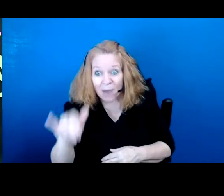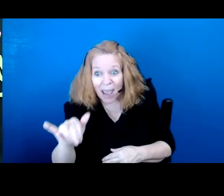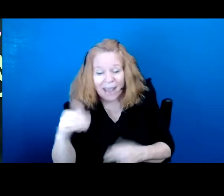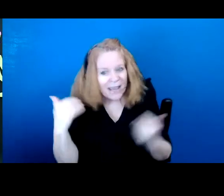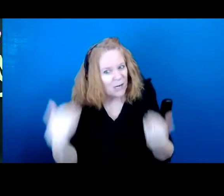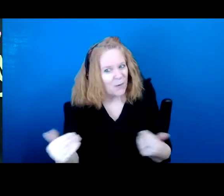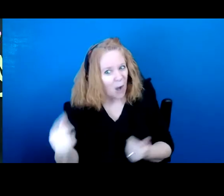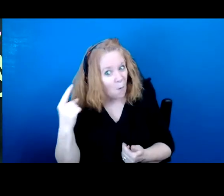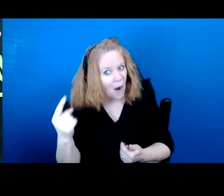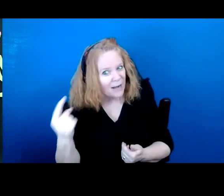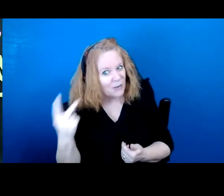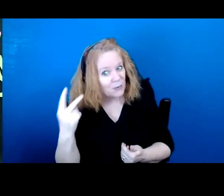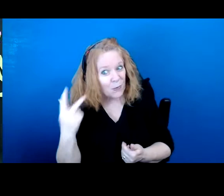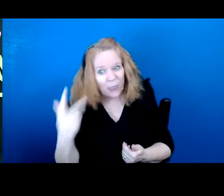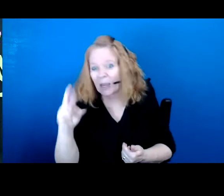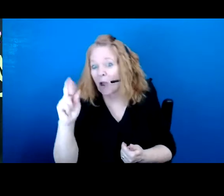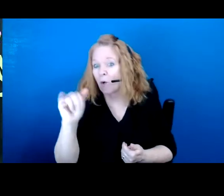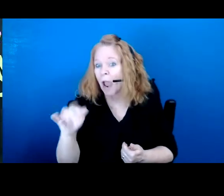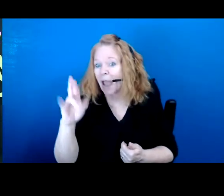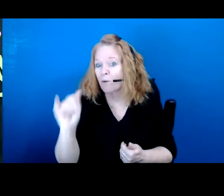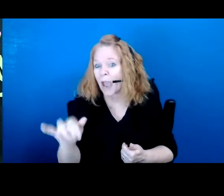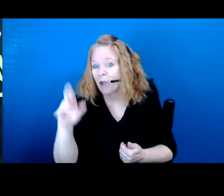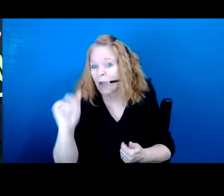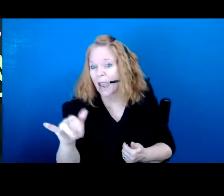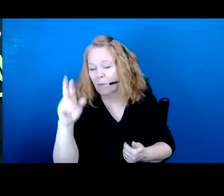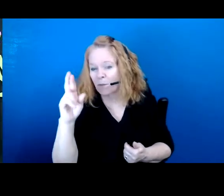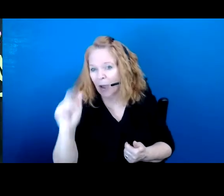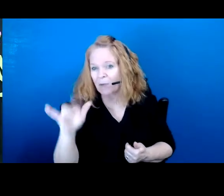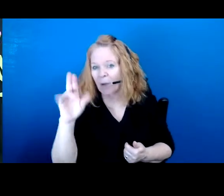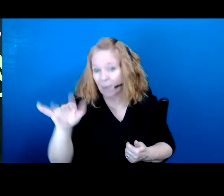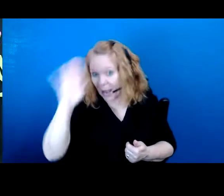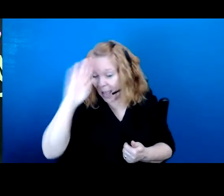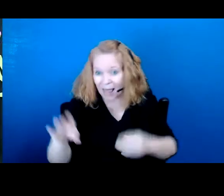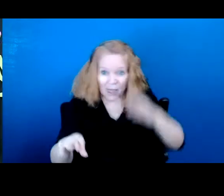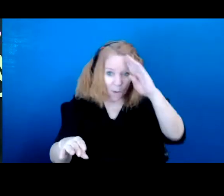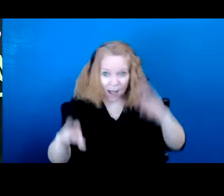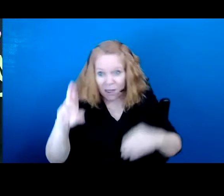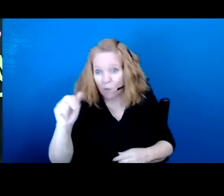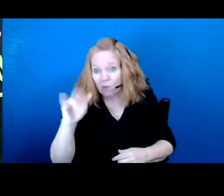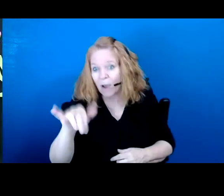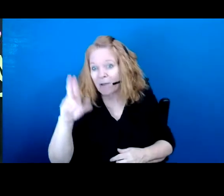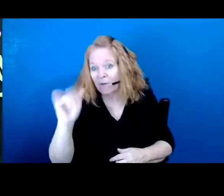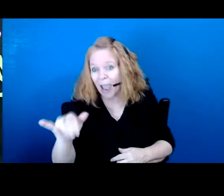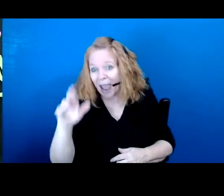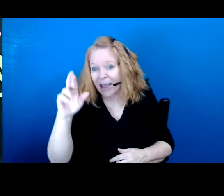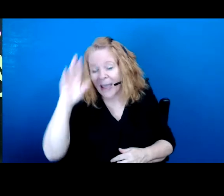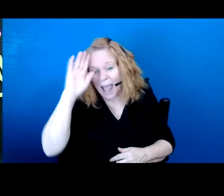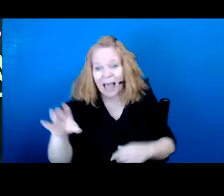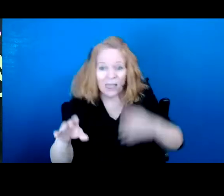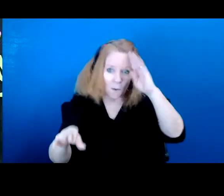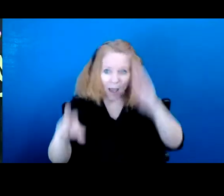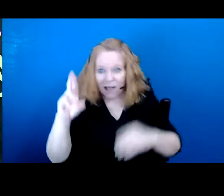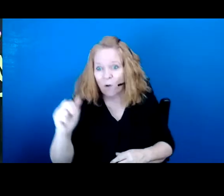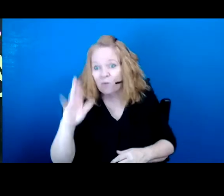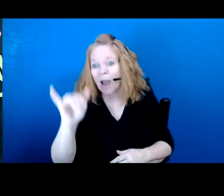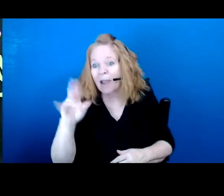listo bebé 123 bebé baby baby hola hola hola breve